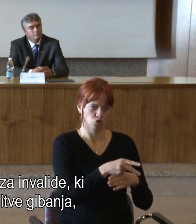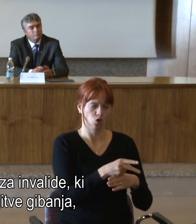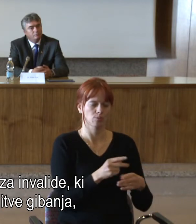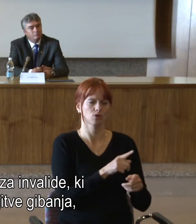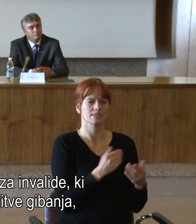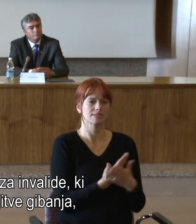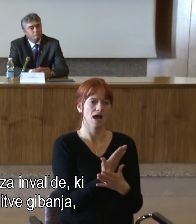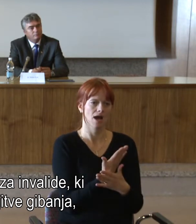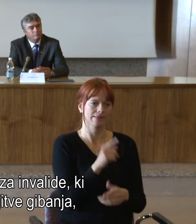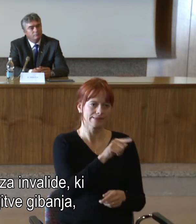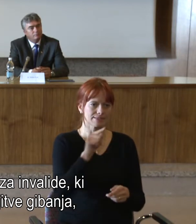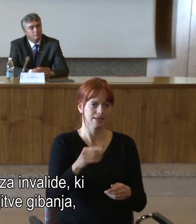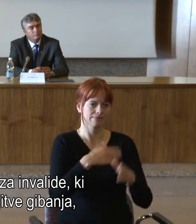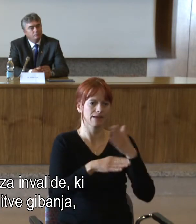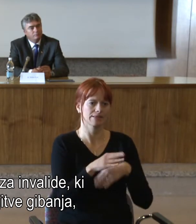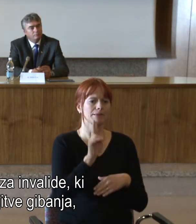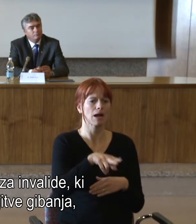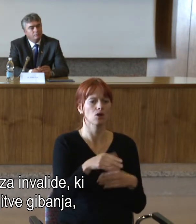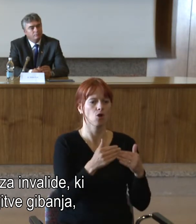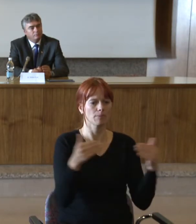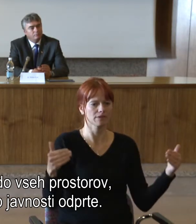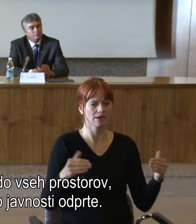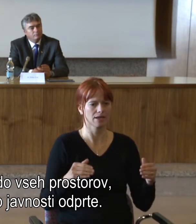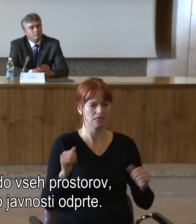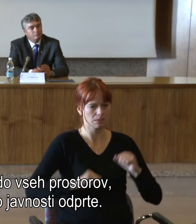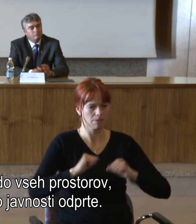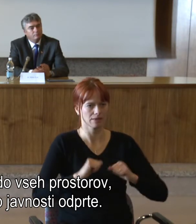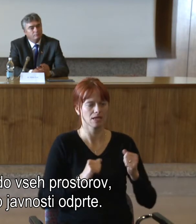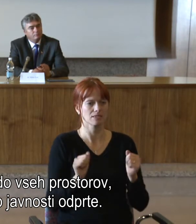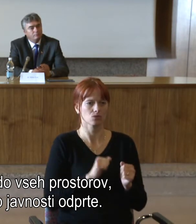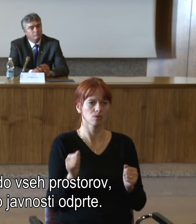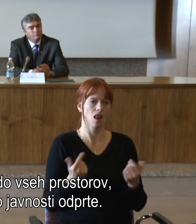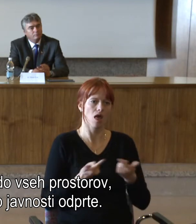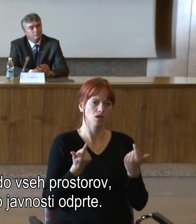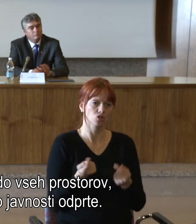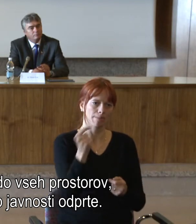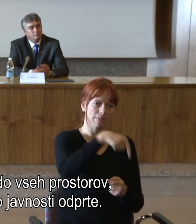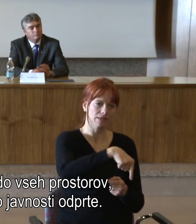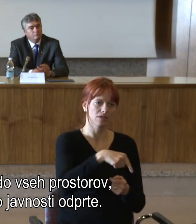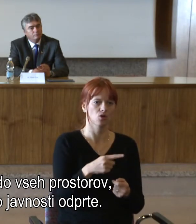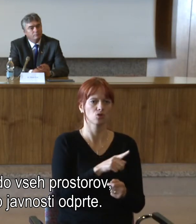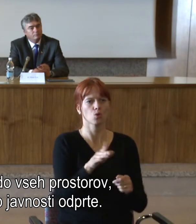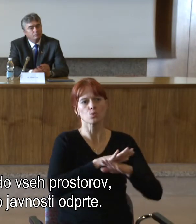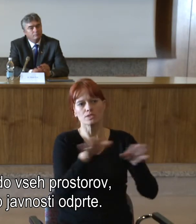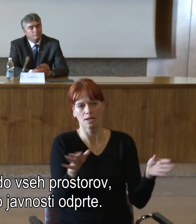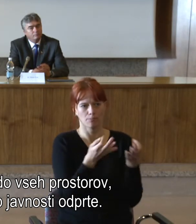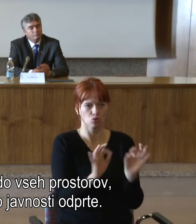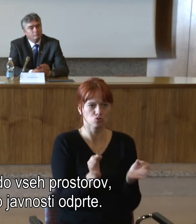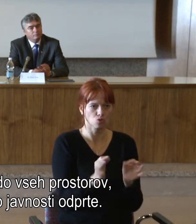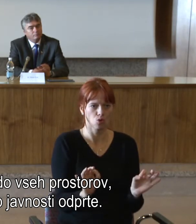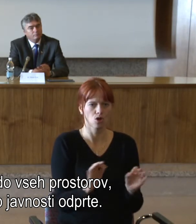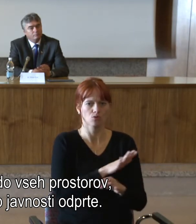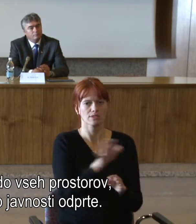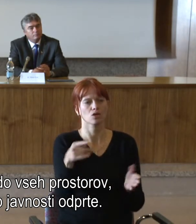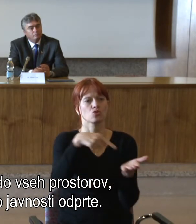dostopnost za tiste invalide, ki imajo omejitve gibanja, zato da lažje pridejo do vseh prostorov, do vseh